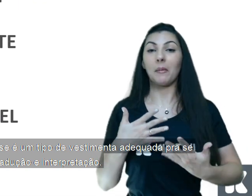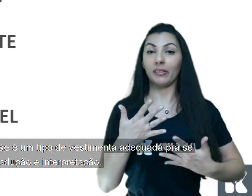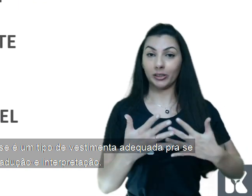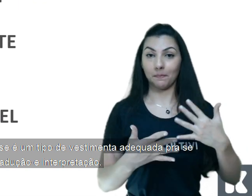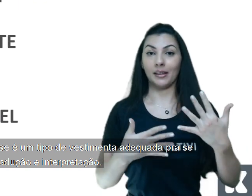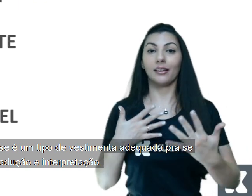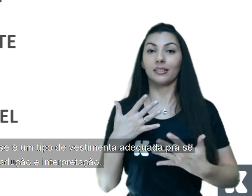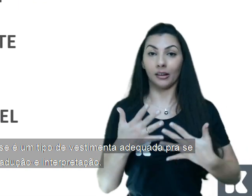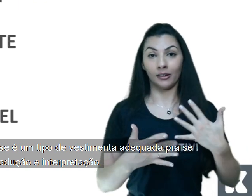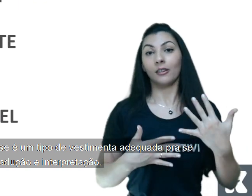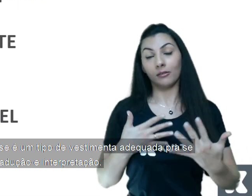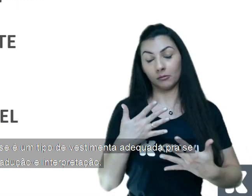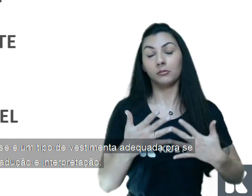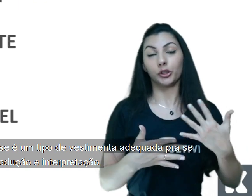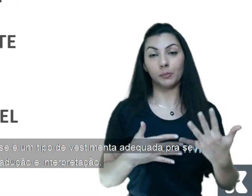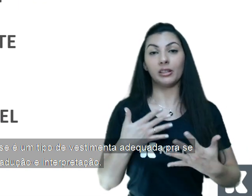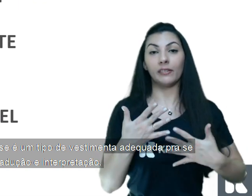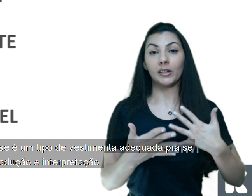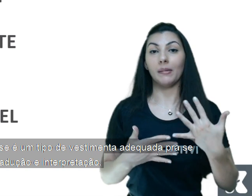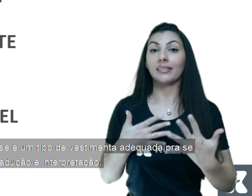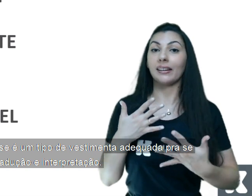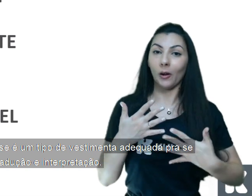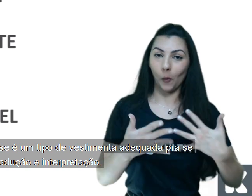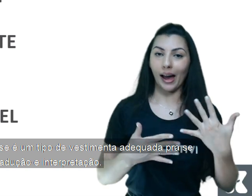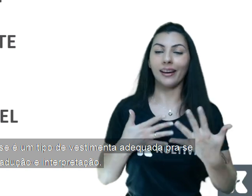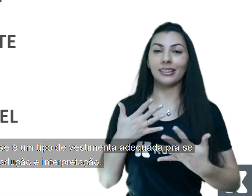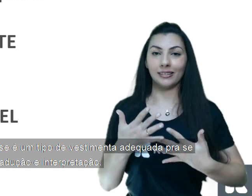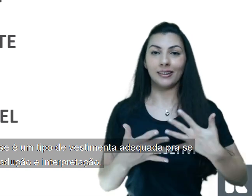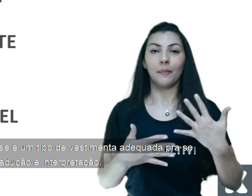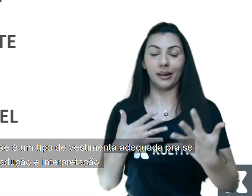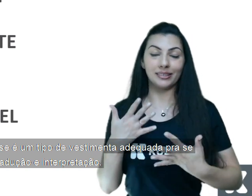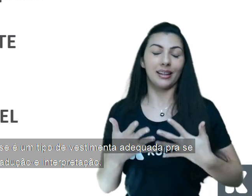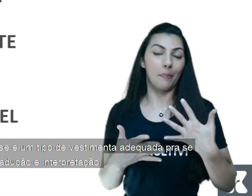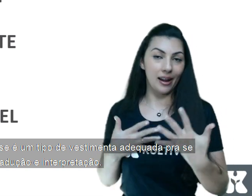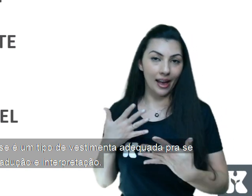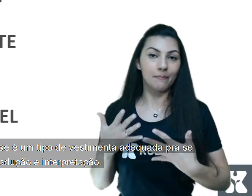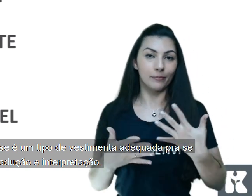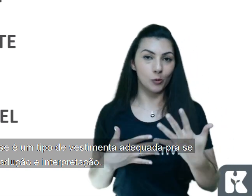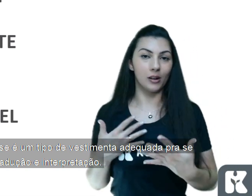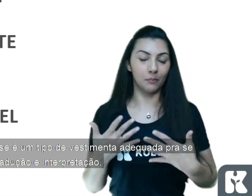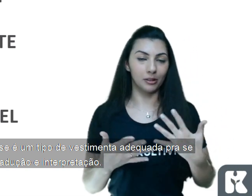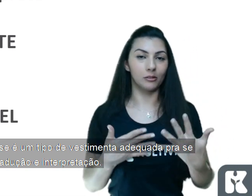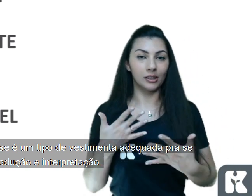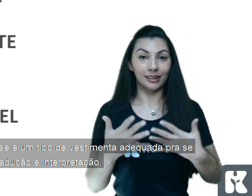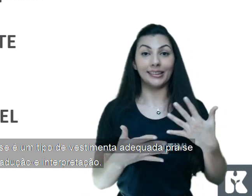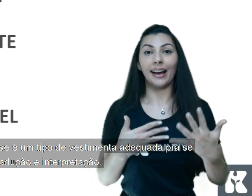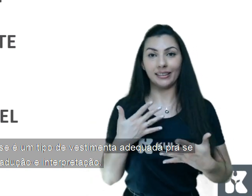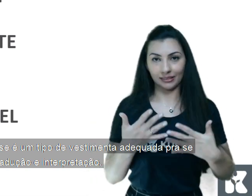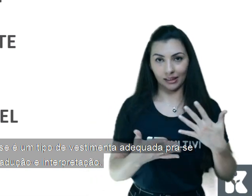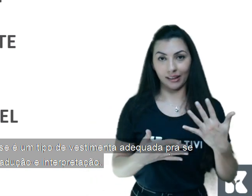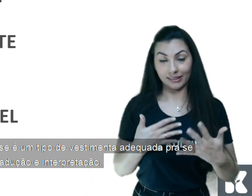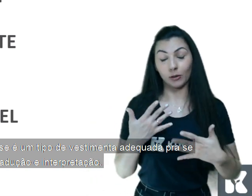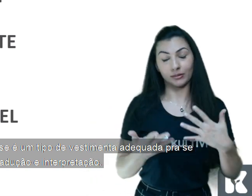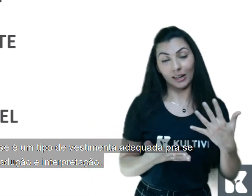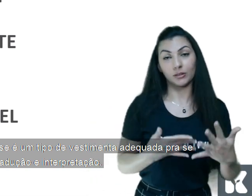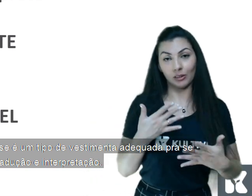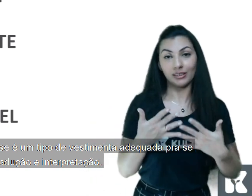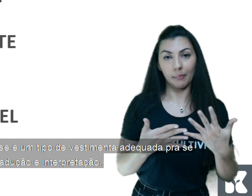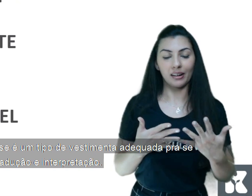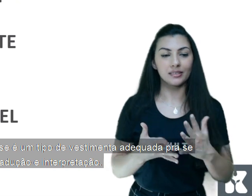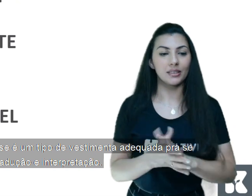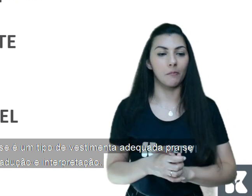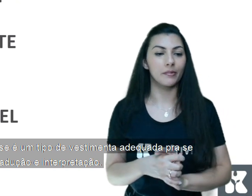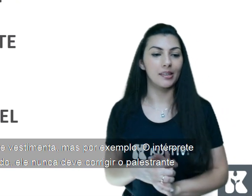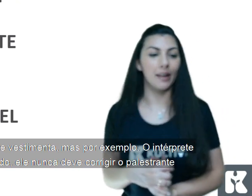essa é uma vestimenta, um tipo de vestimenta adequada para se trabalhar no âmbito da tradução